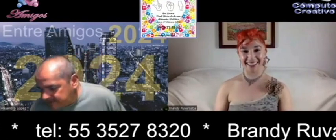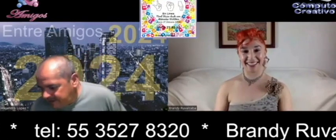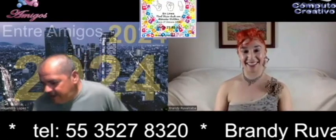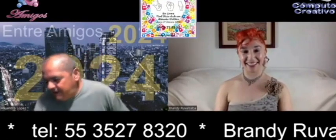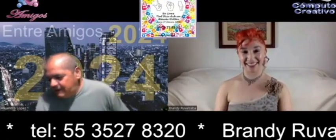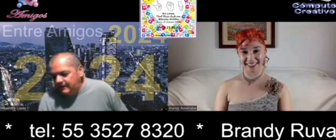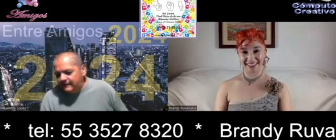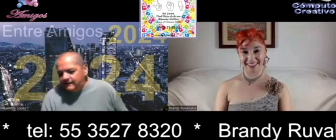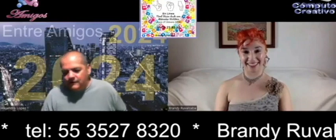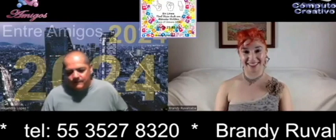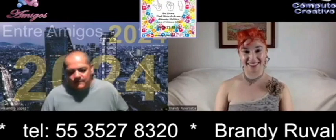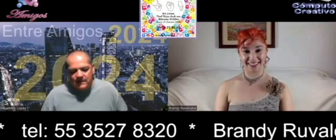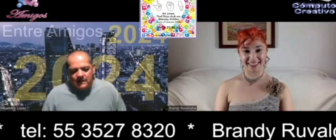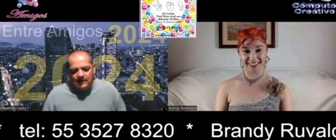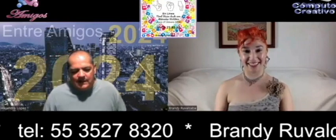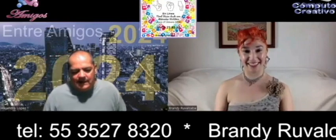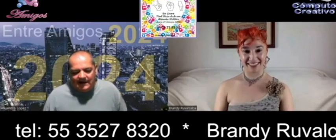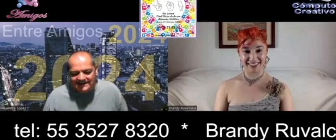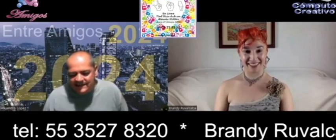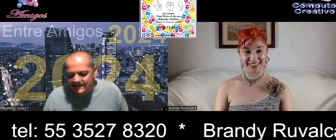además, digo,